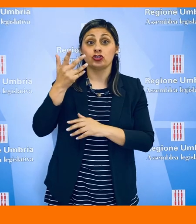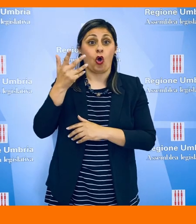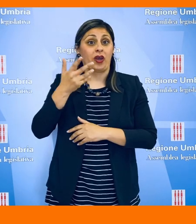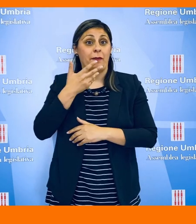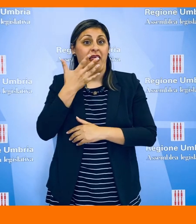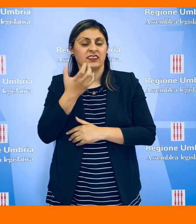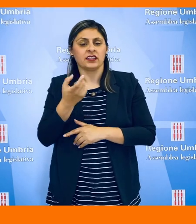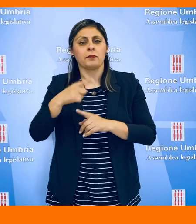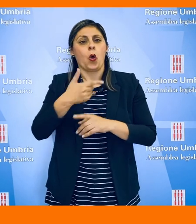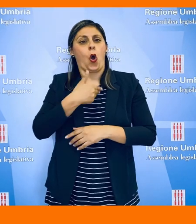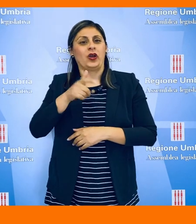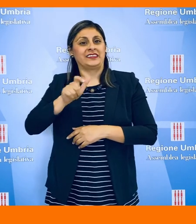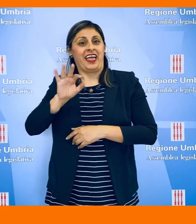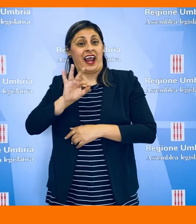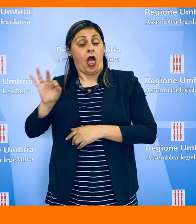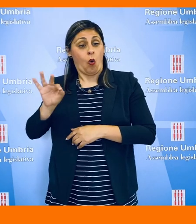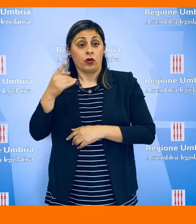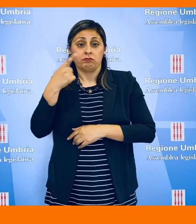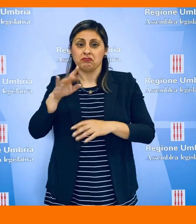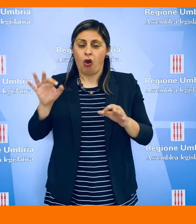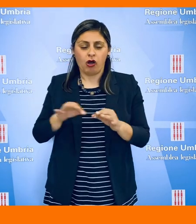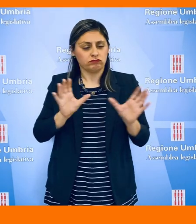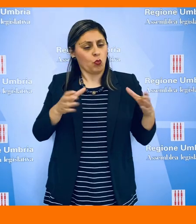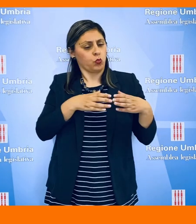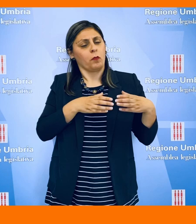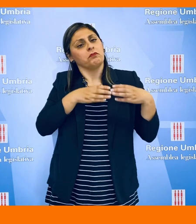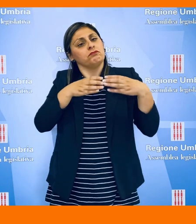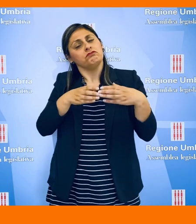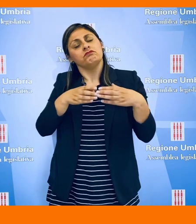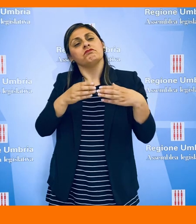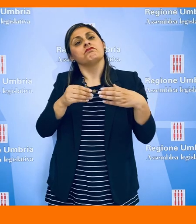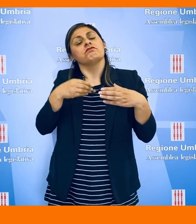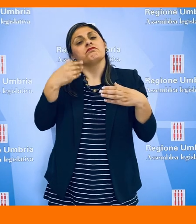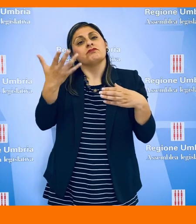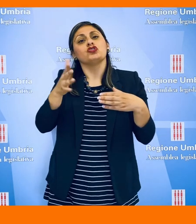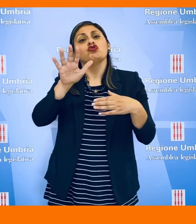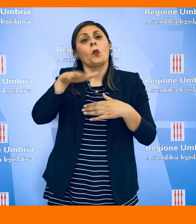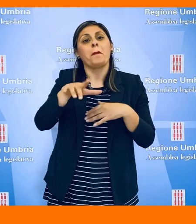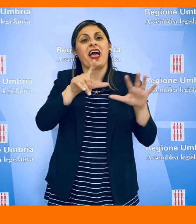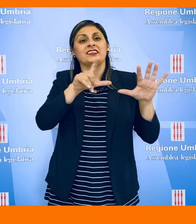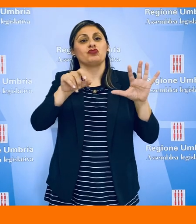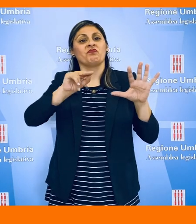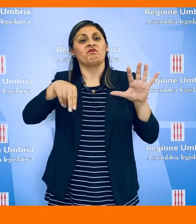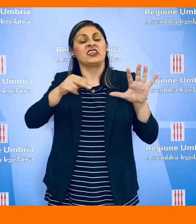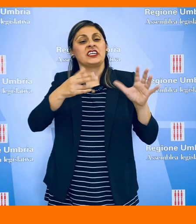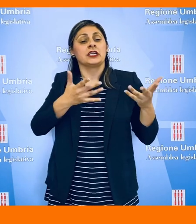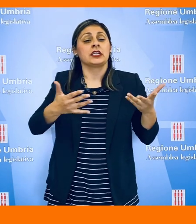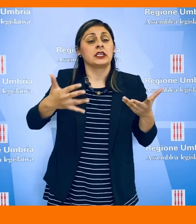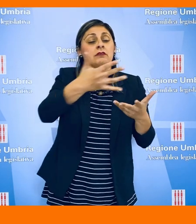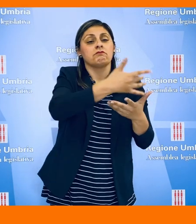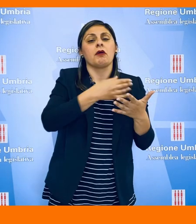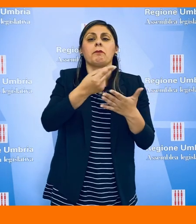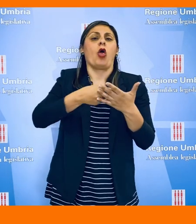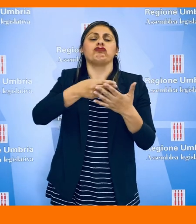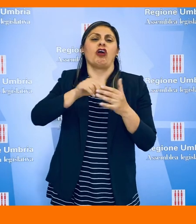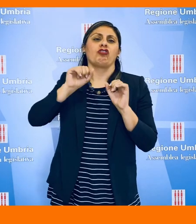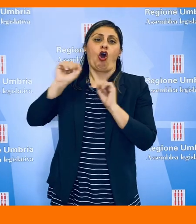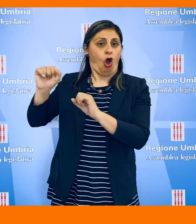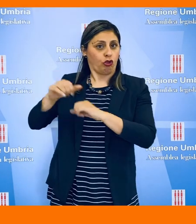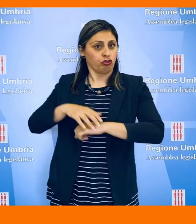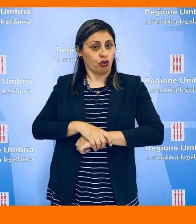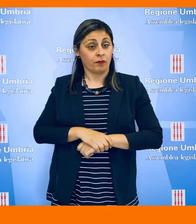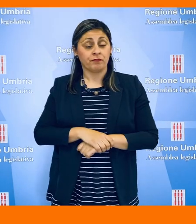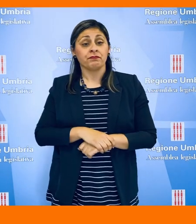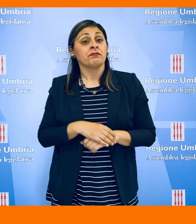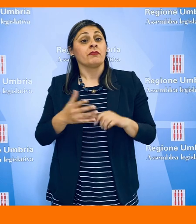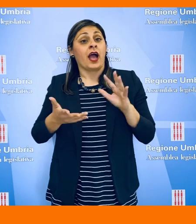dall'assessore Enrico Melasecche. Con l'occasione la delegazione di cittadini ha consegnato 5.700 firme contro